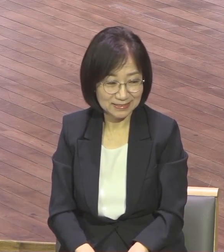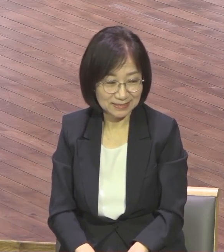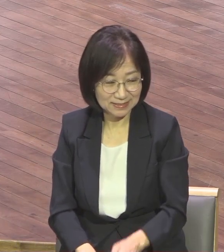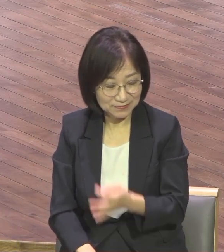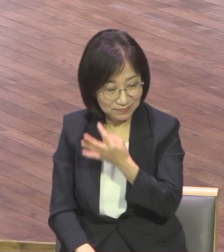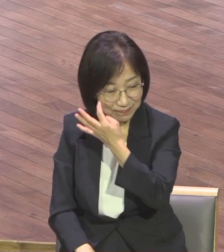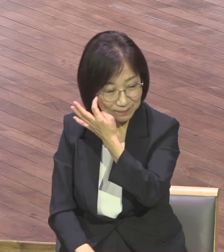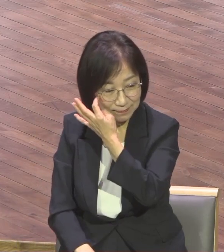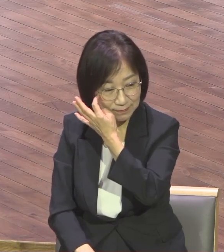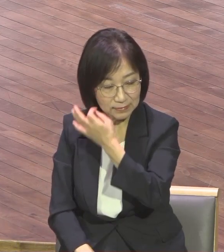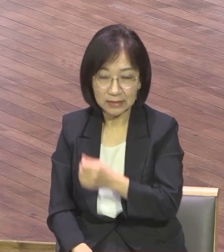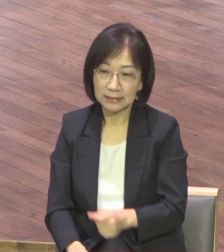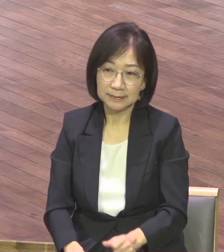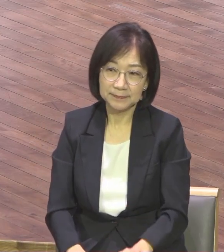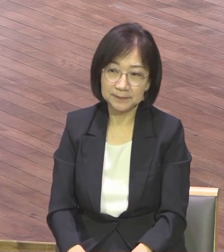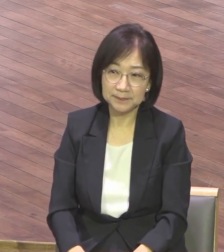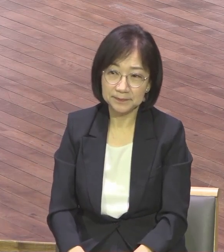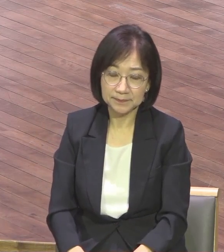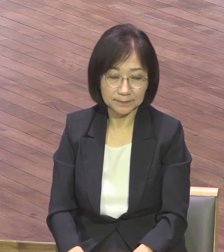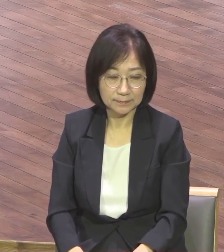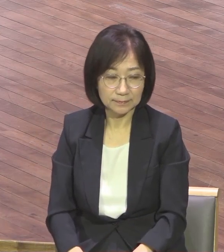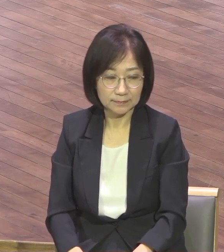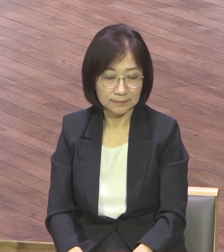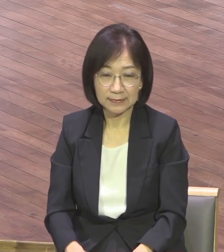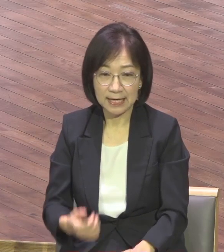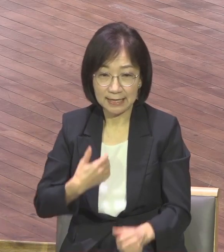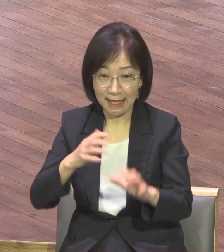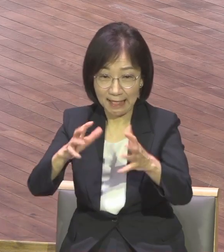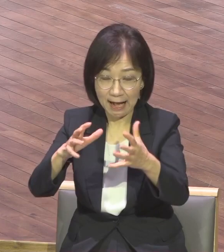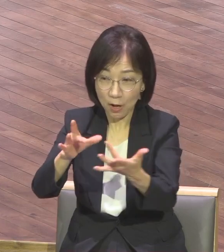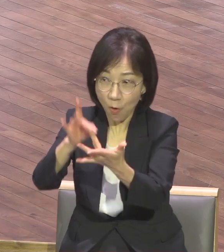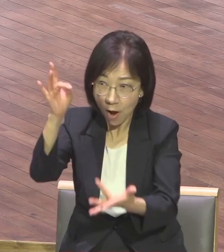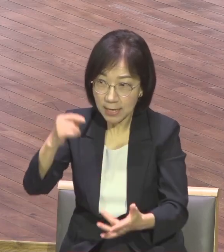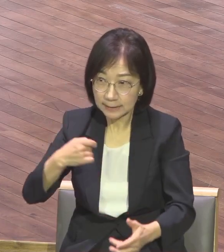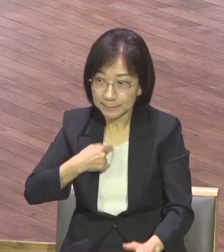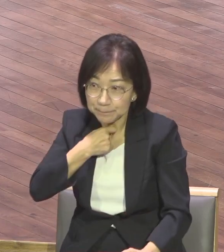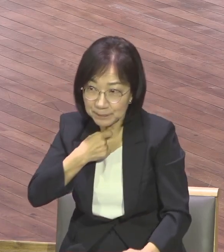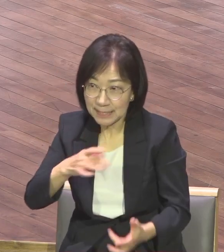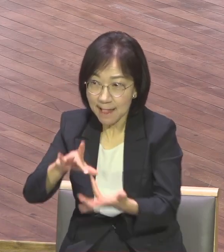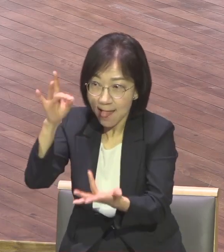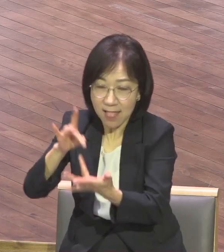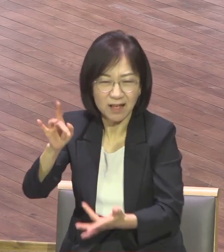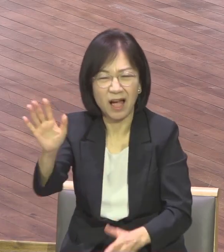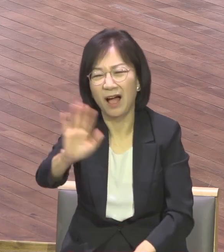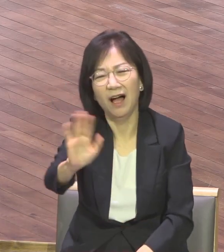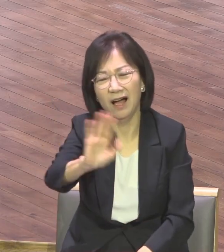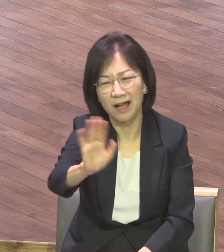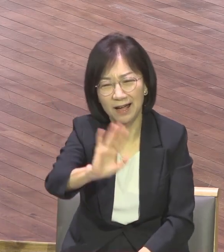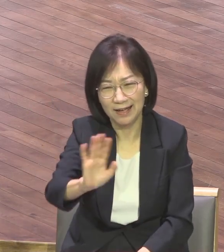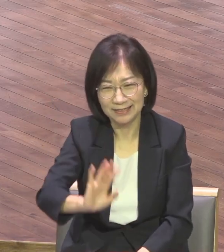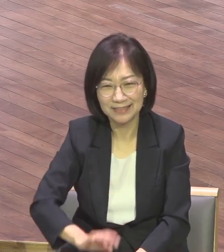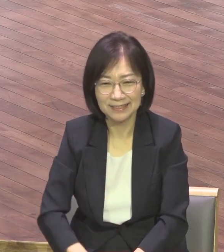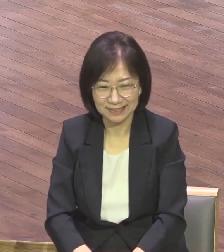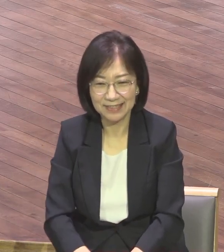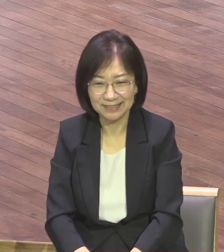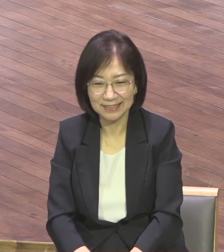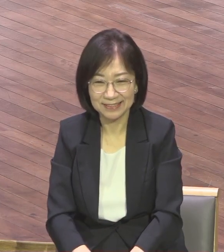선택하는 내 기분 따라 하는 그런 선교 아니에요. 뭐 선교사님들은 생을